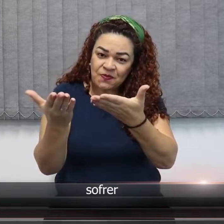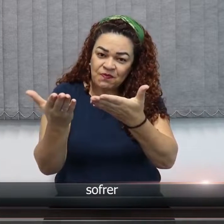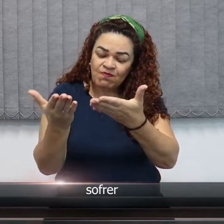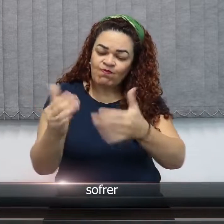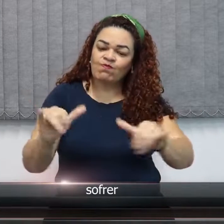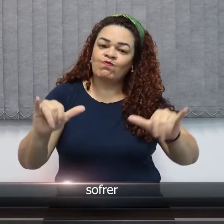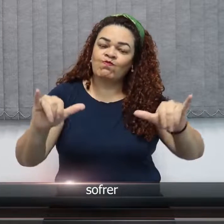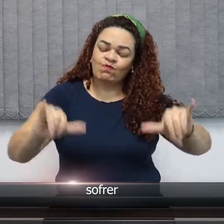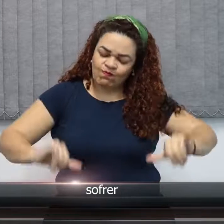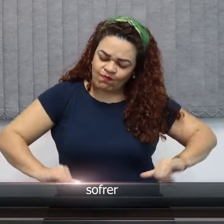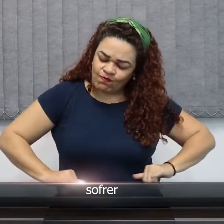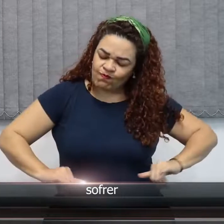sofrer,